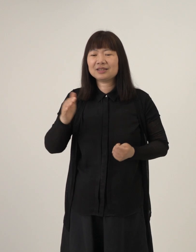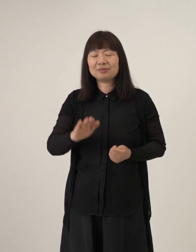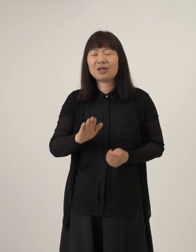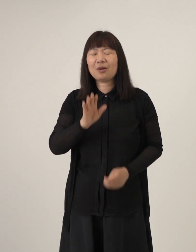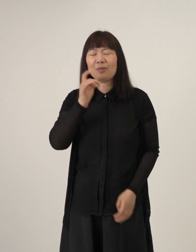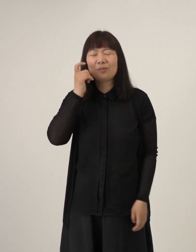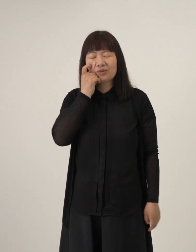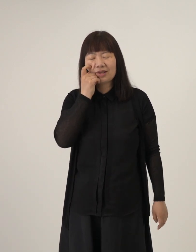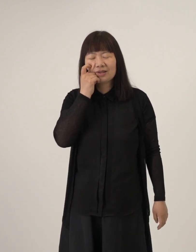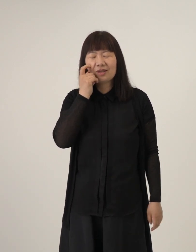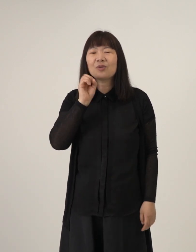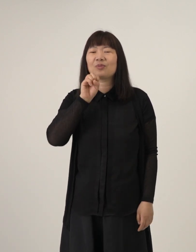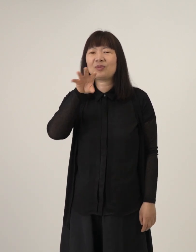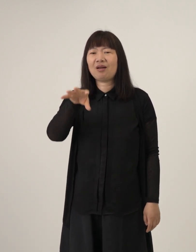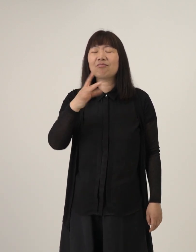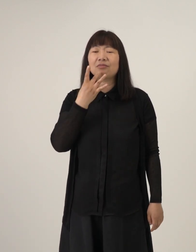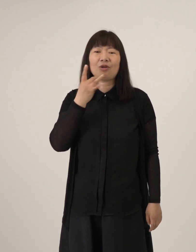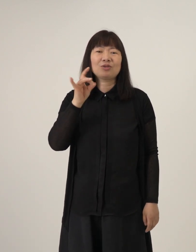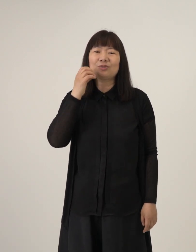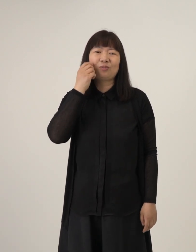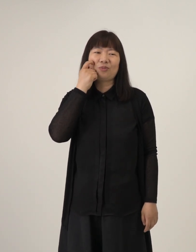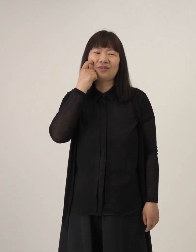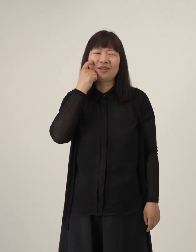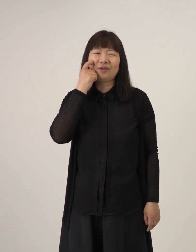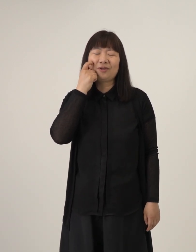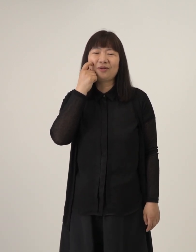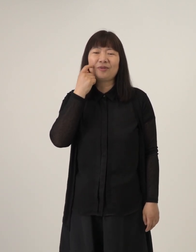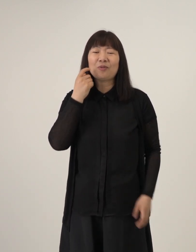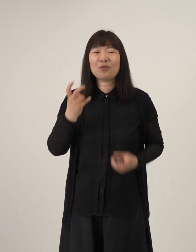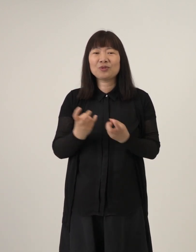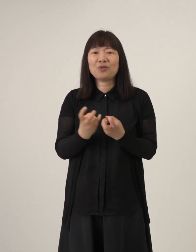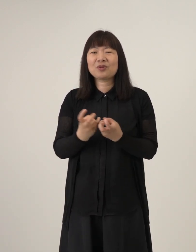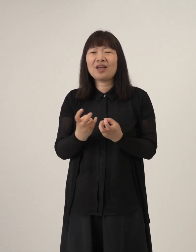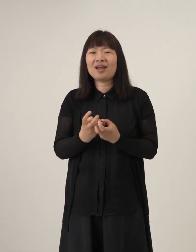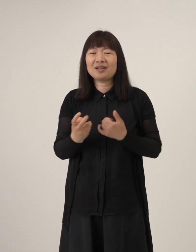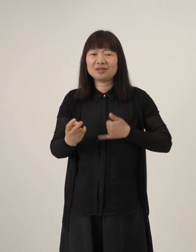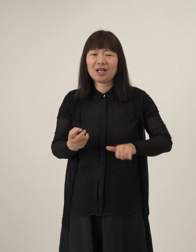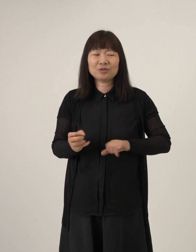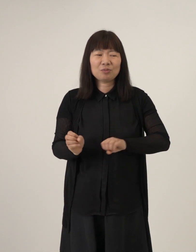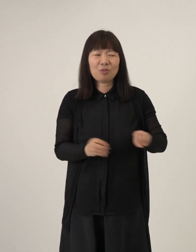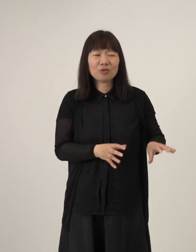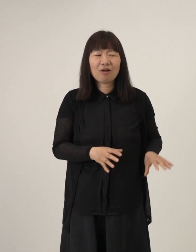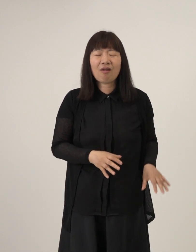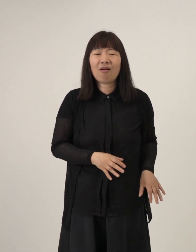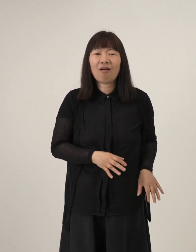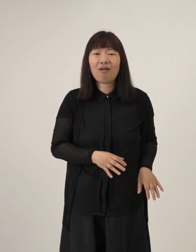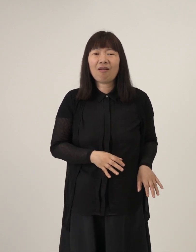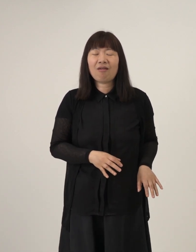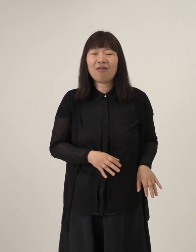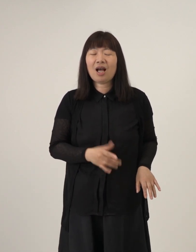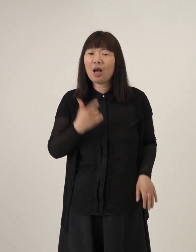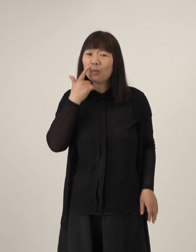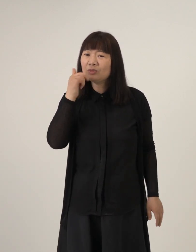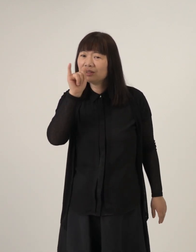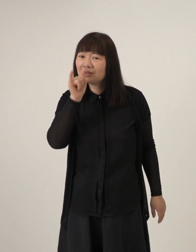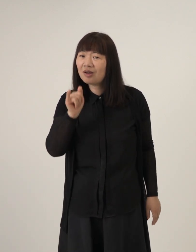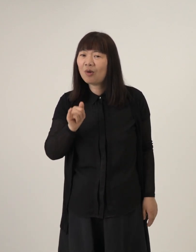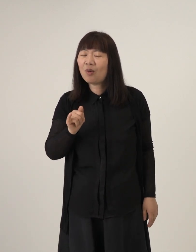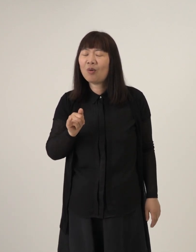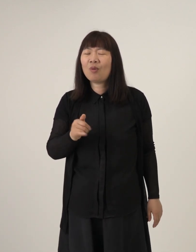못한다고 대답했어요. 당연히 못하죠. 어떻게 자식을 버릴 수 있는 아버지가